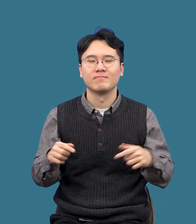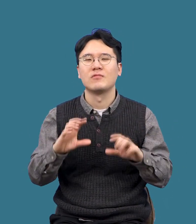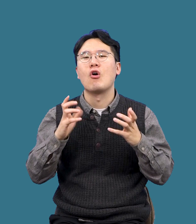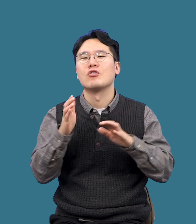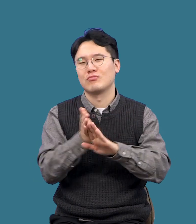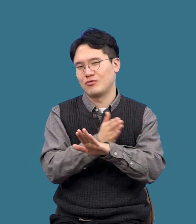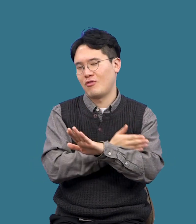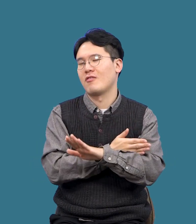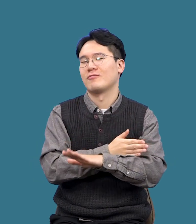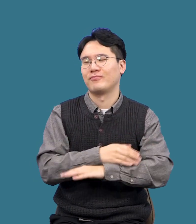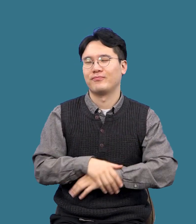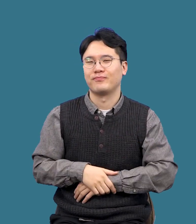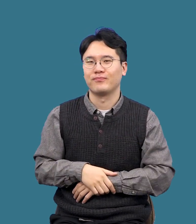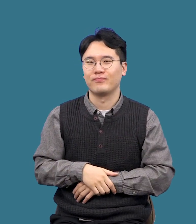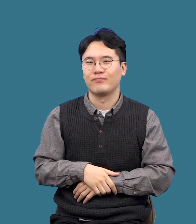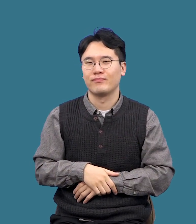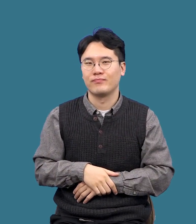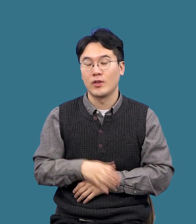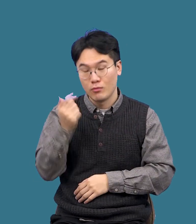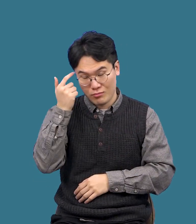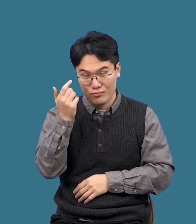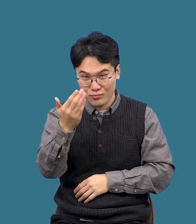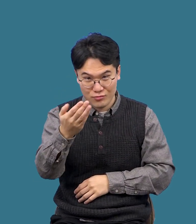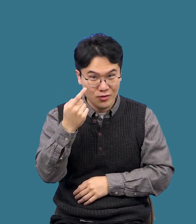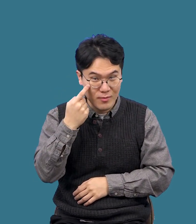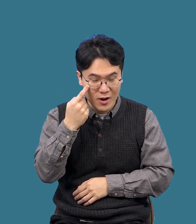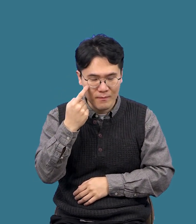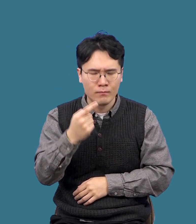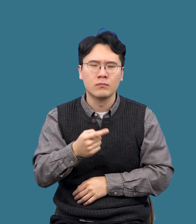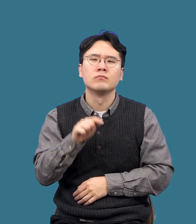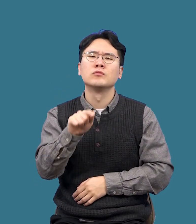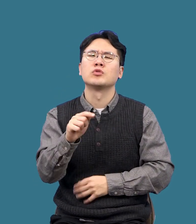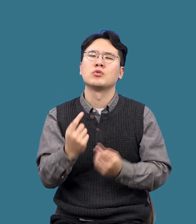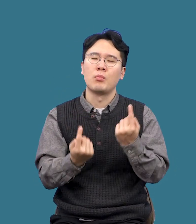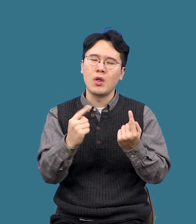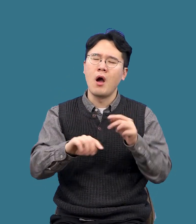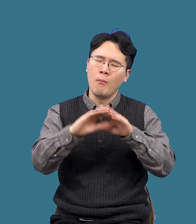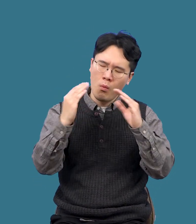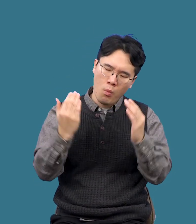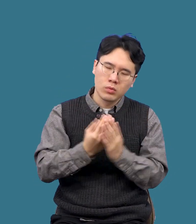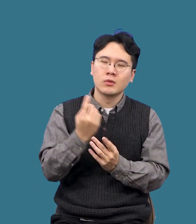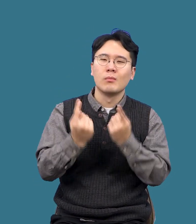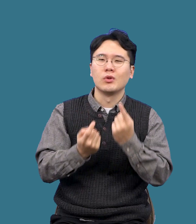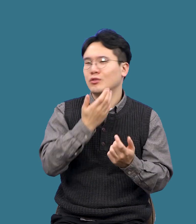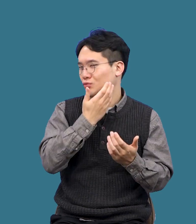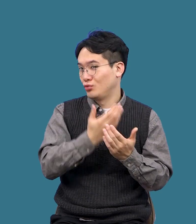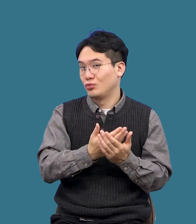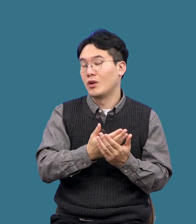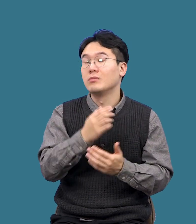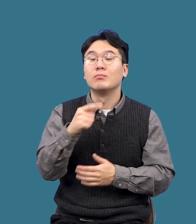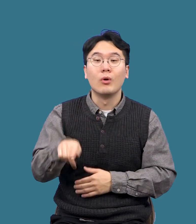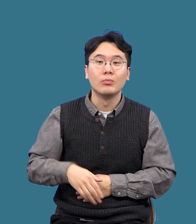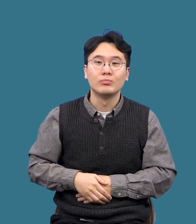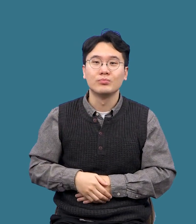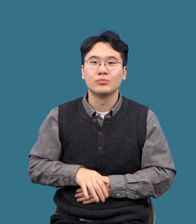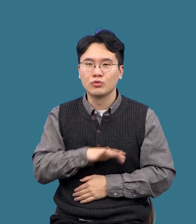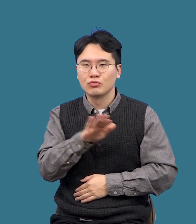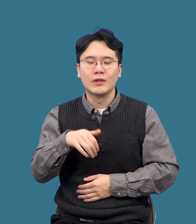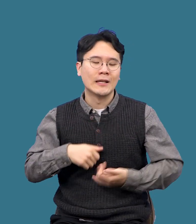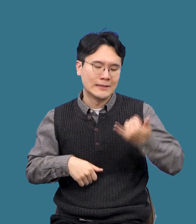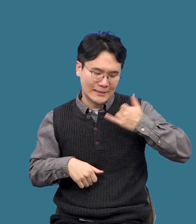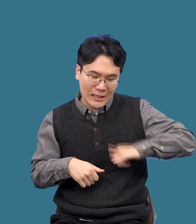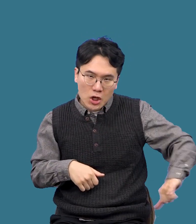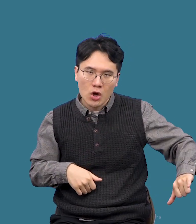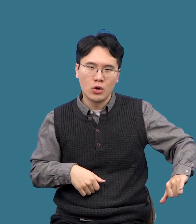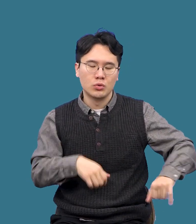그렇다면 묻습니다. 중요한 것, 이 모든 것보다 더 중요한 것, 우리는 우리의 자녀들에게 혹은 우리의